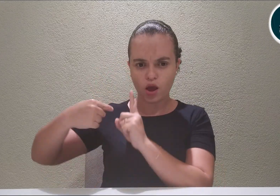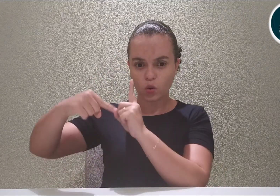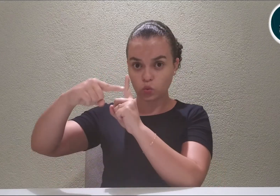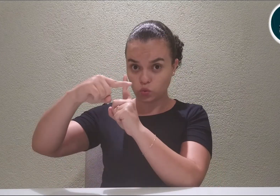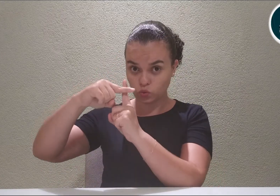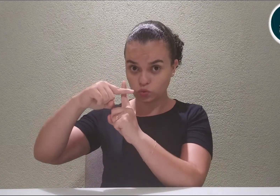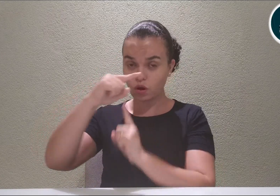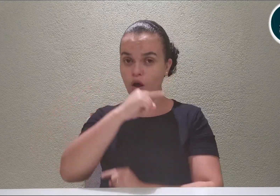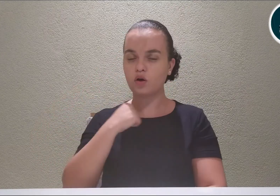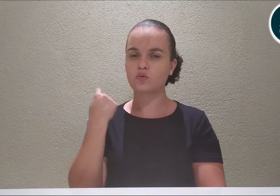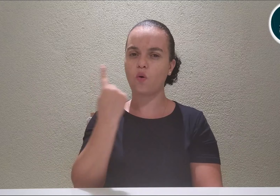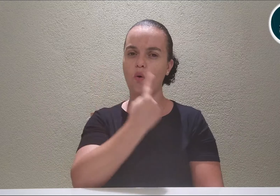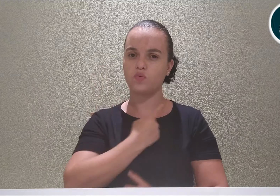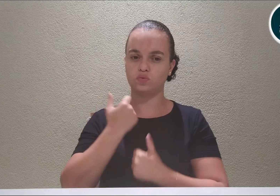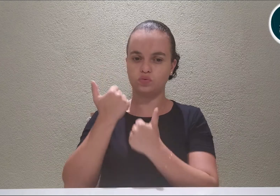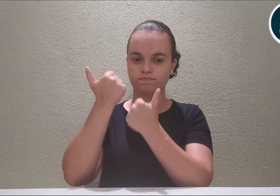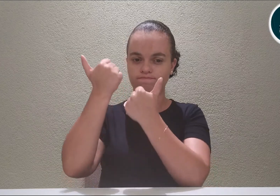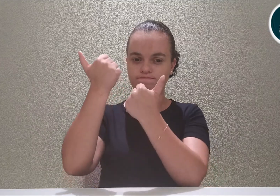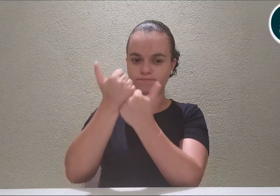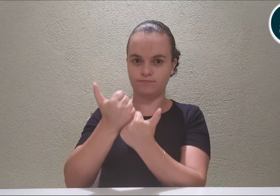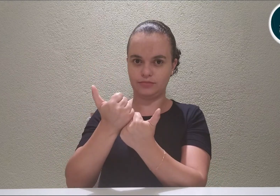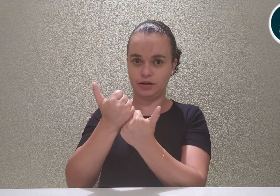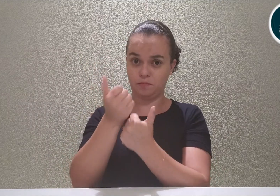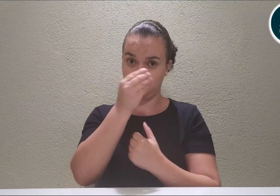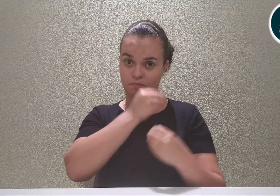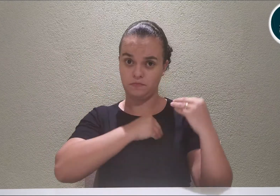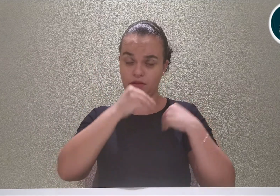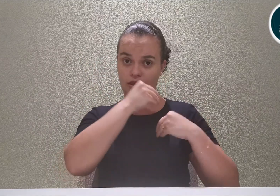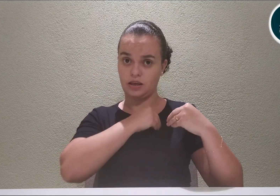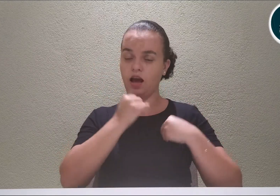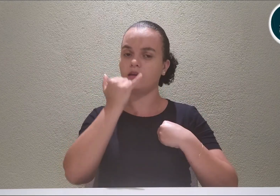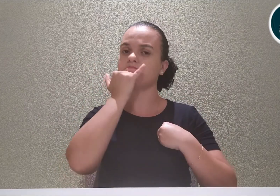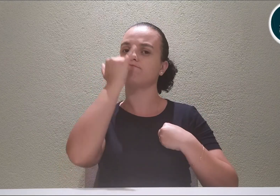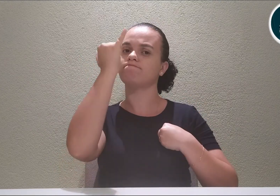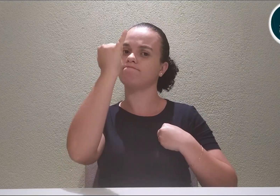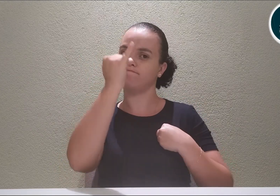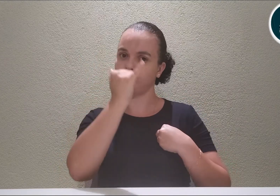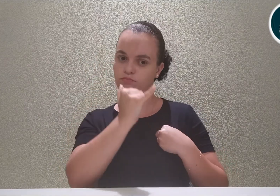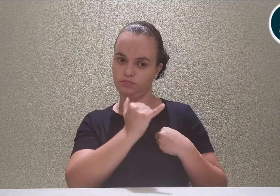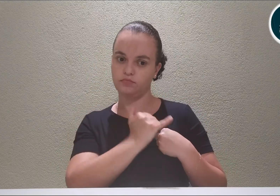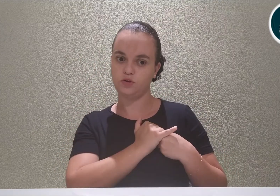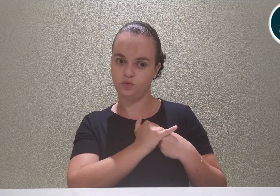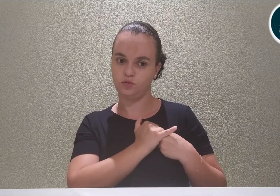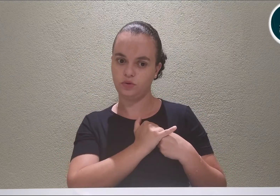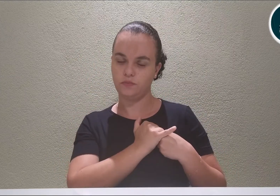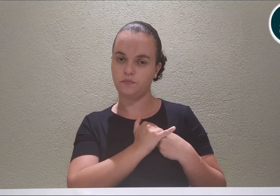que Jesus morreu na cruz em nosso lugar e que pode perdoar os